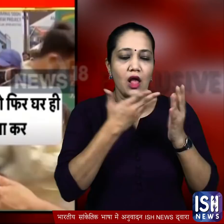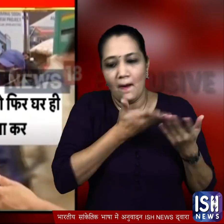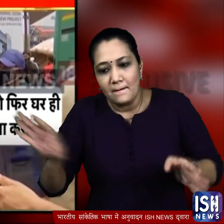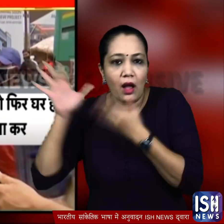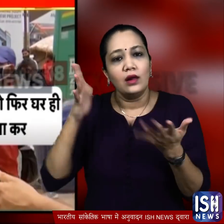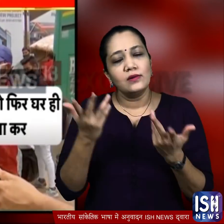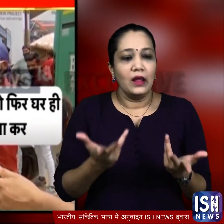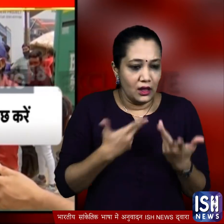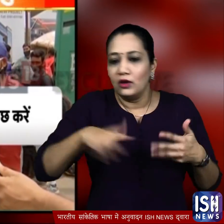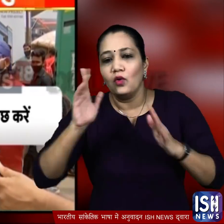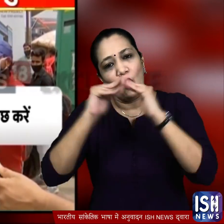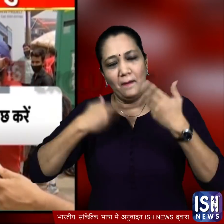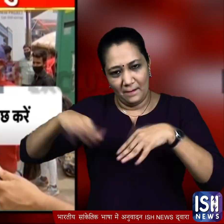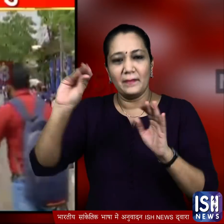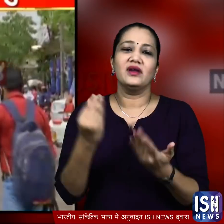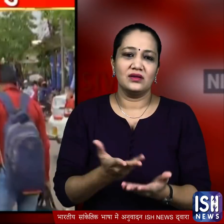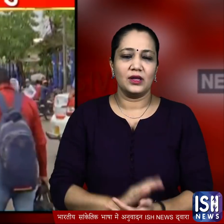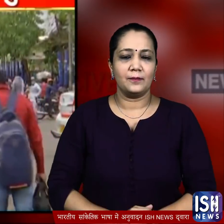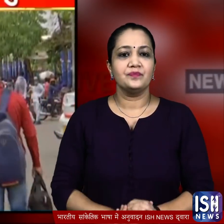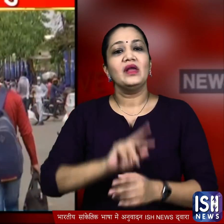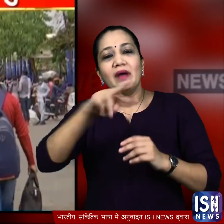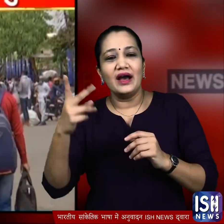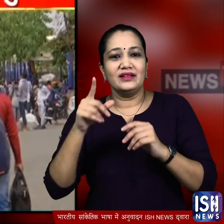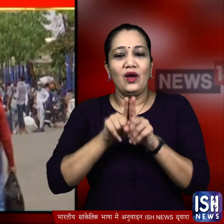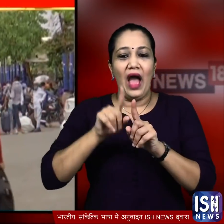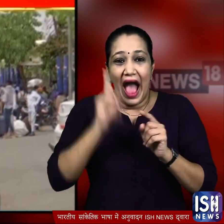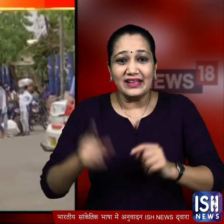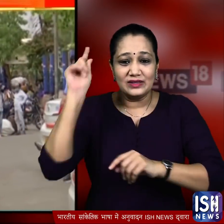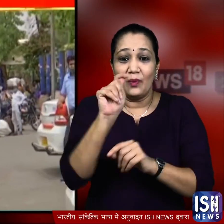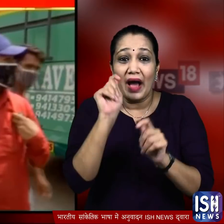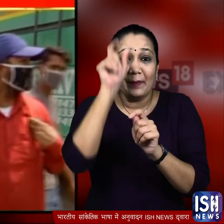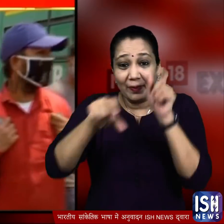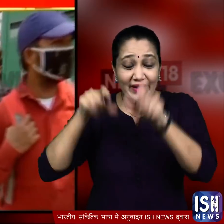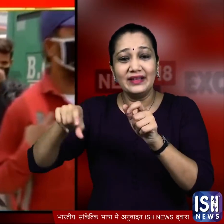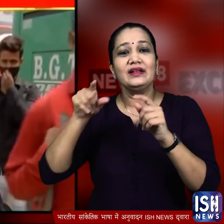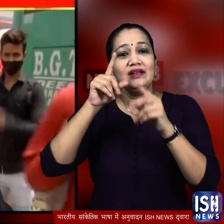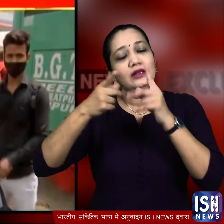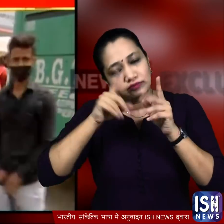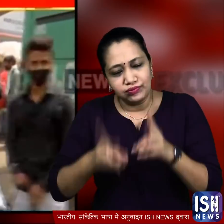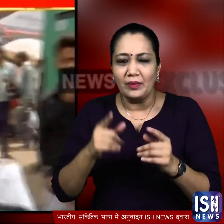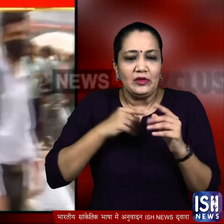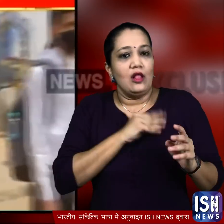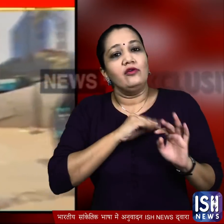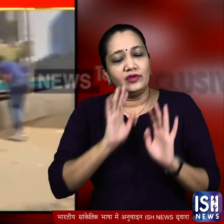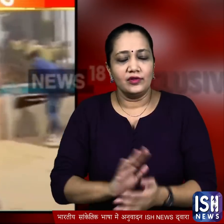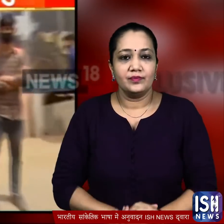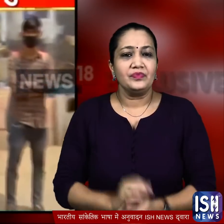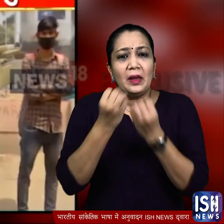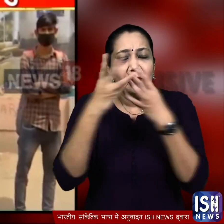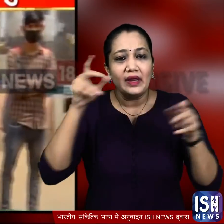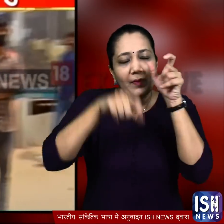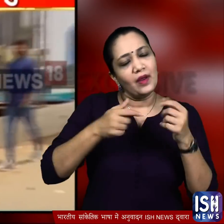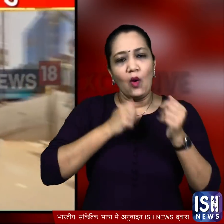इससे अच्छा तो फिर घर ही जाके कुछ करें। दूसरे कामगारों और दिहाड़ी पर काम करने वाले लोग भी लॉकडाउन से डरे दिखाई दिए। बताया गया कि